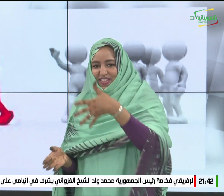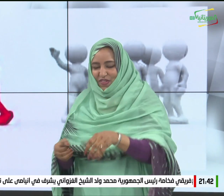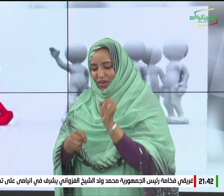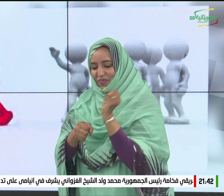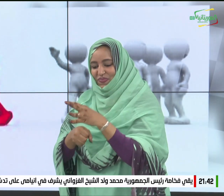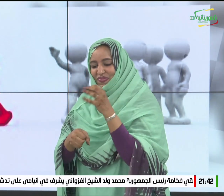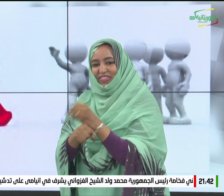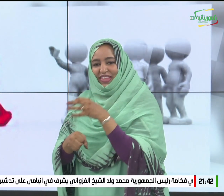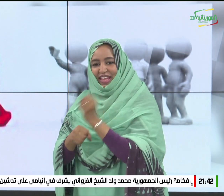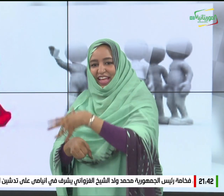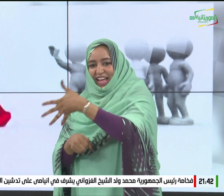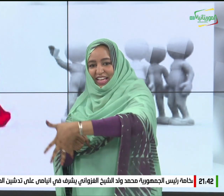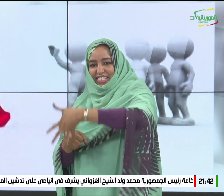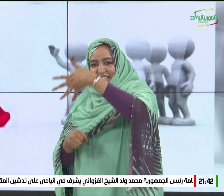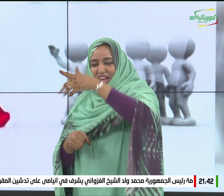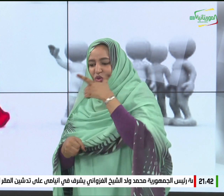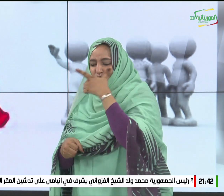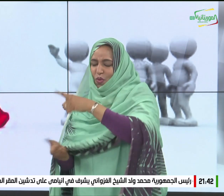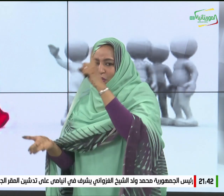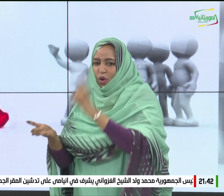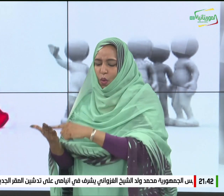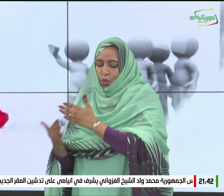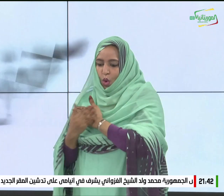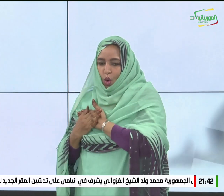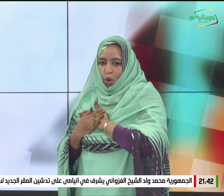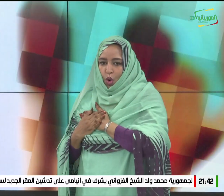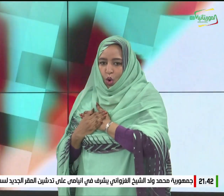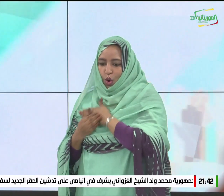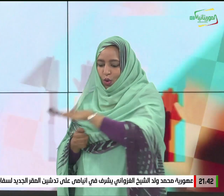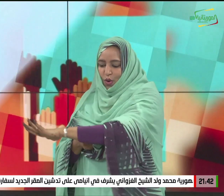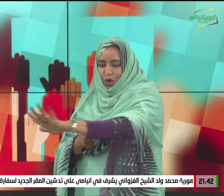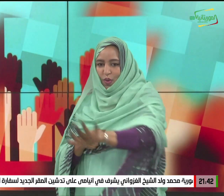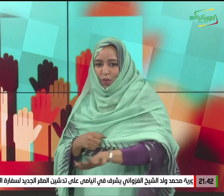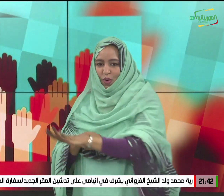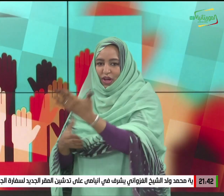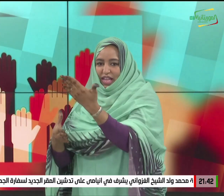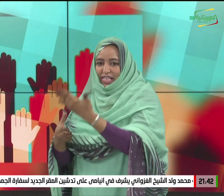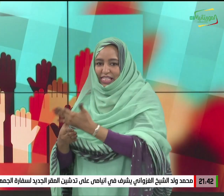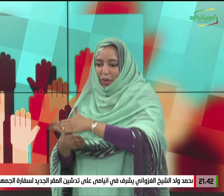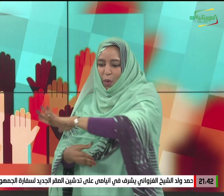المجتمع يدا واحدة، ويتم ذلك من خلال توجيه المواطنين